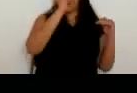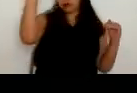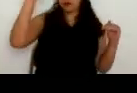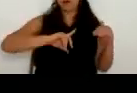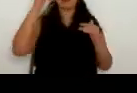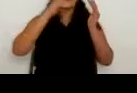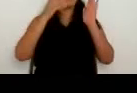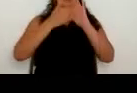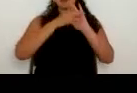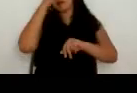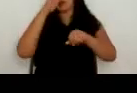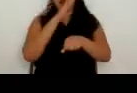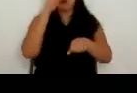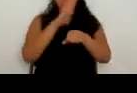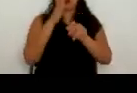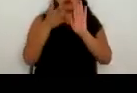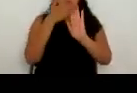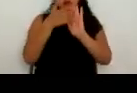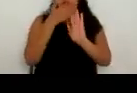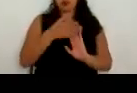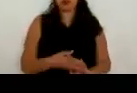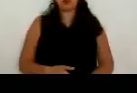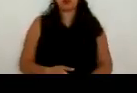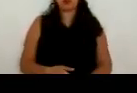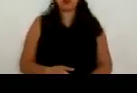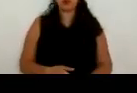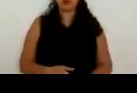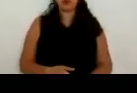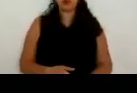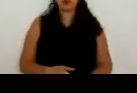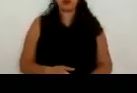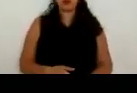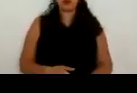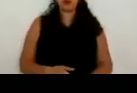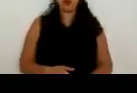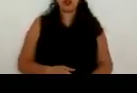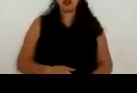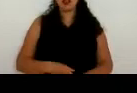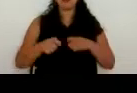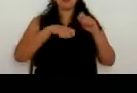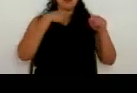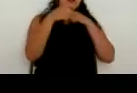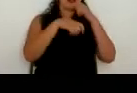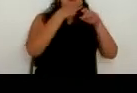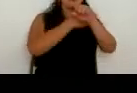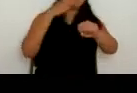construcción el material de construcción si es de lámina de cartón de madera o de otros materiales la vivienda